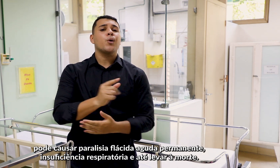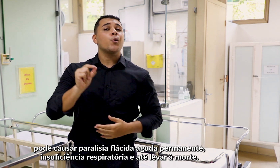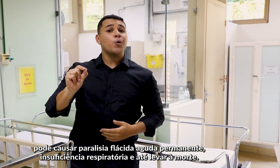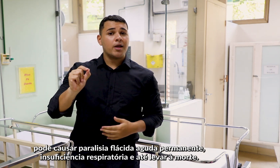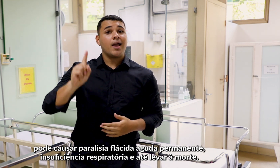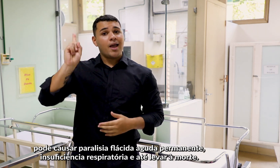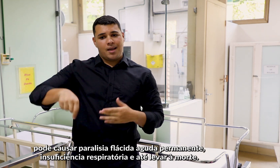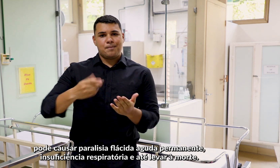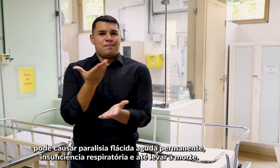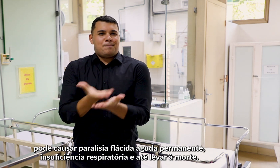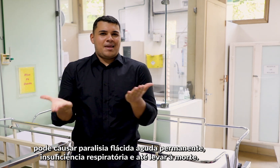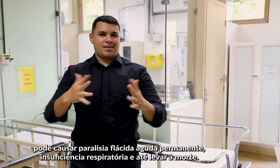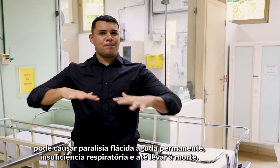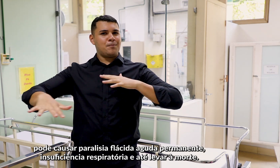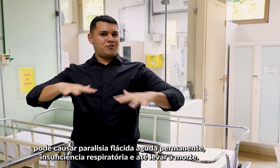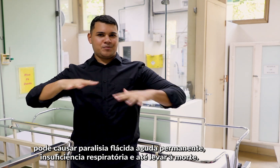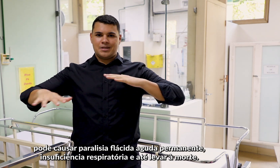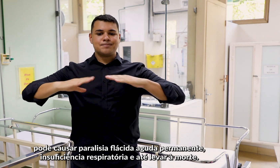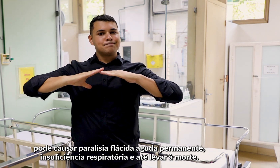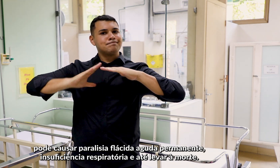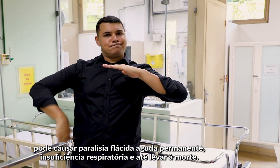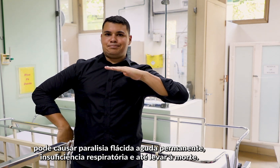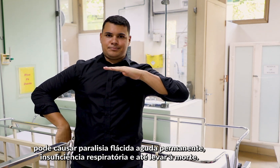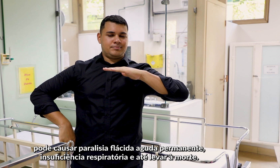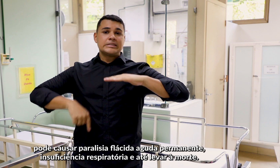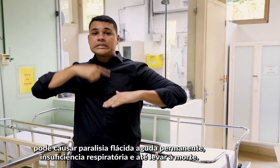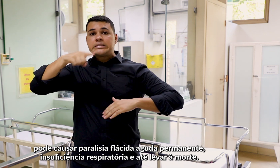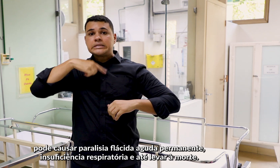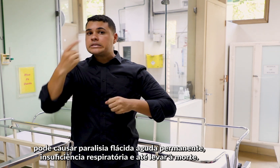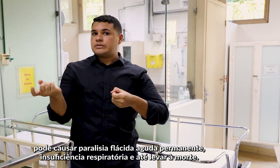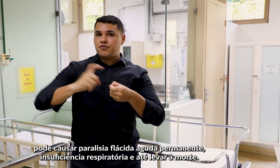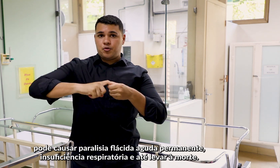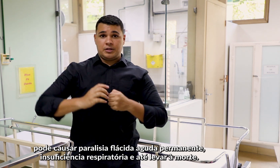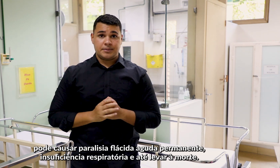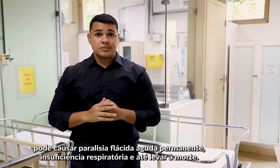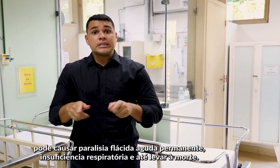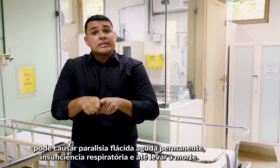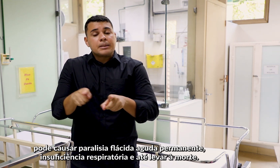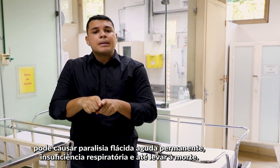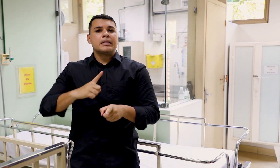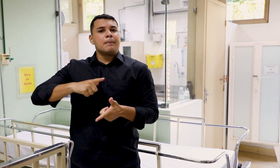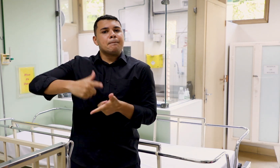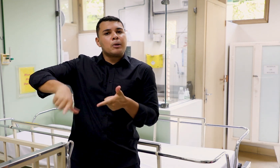permanente, insuficiência respiratória e até levar à morte.